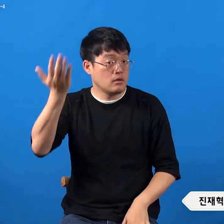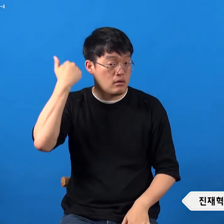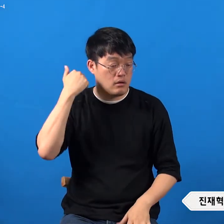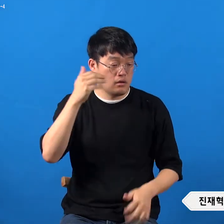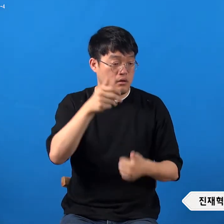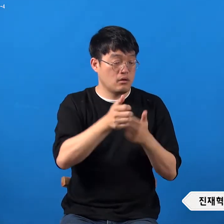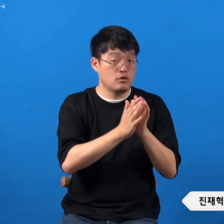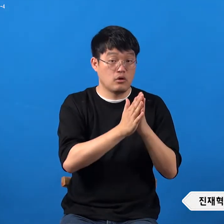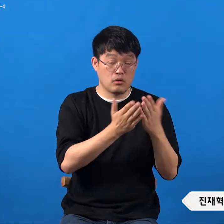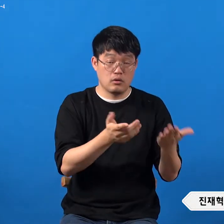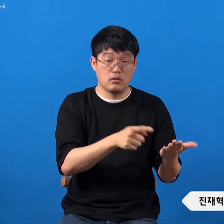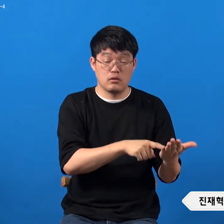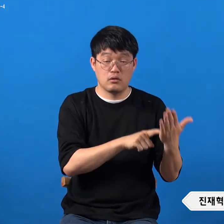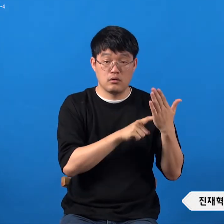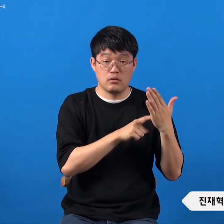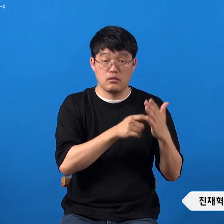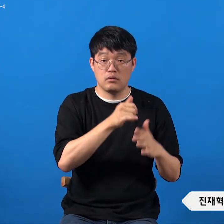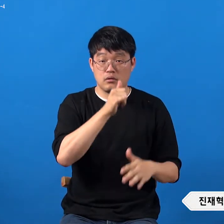등장했다는 사실을